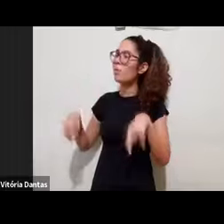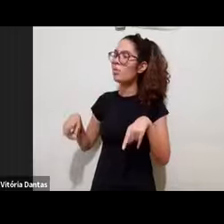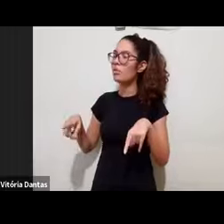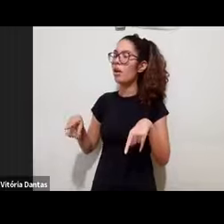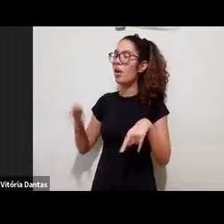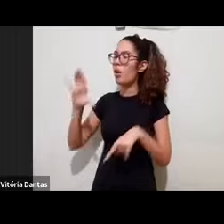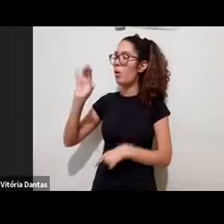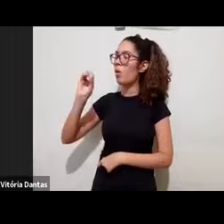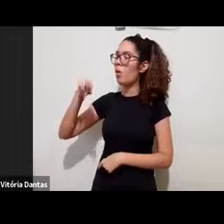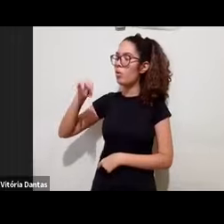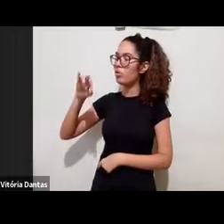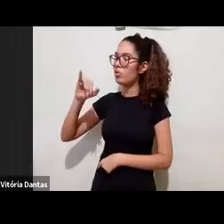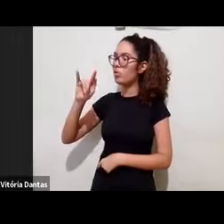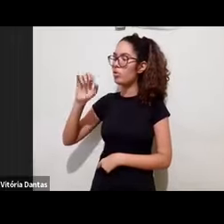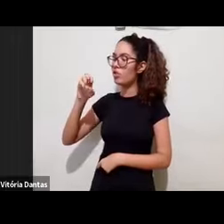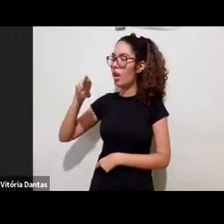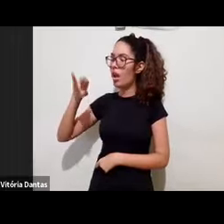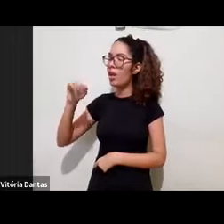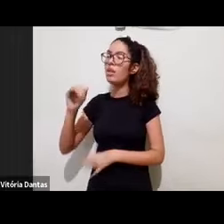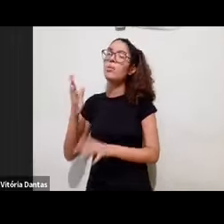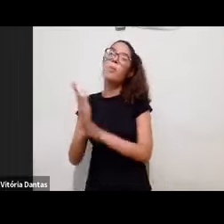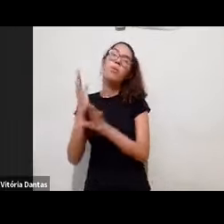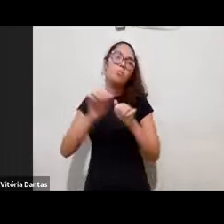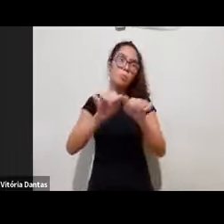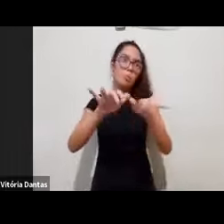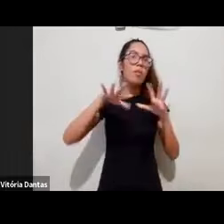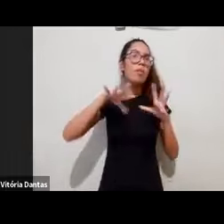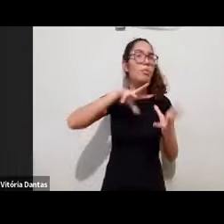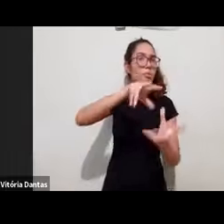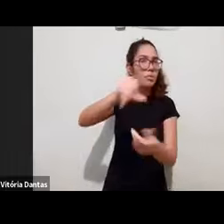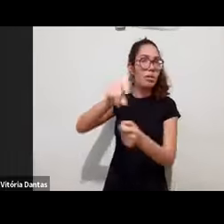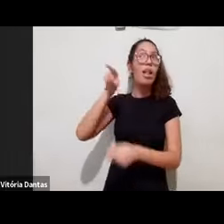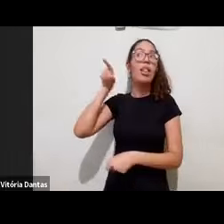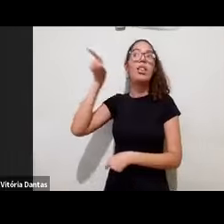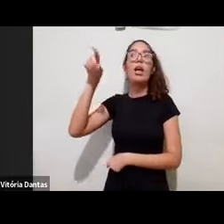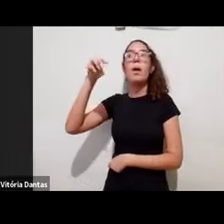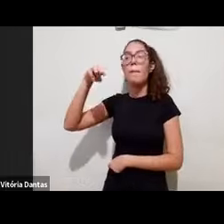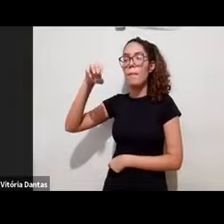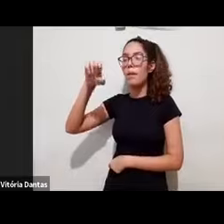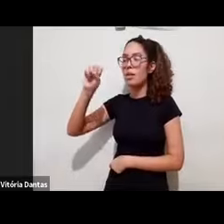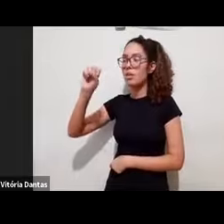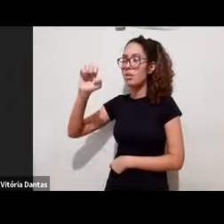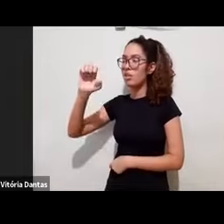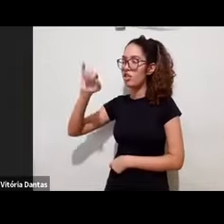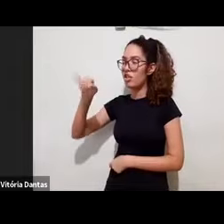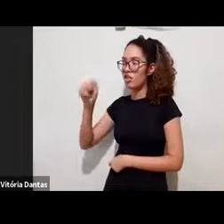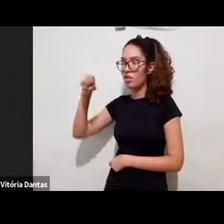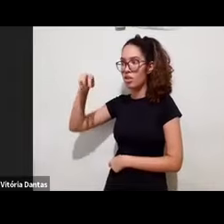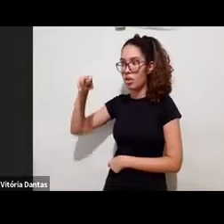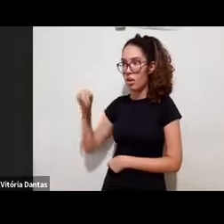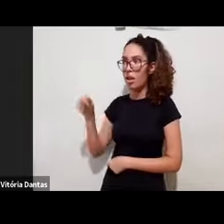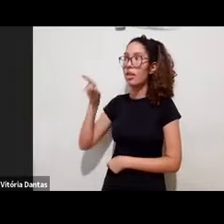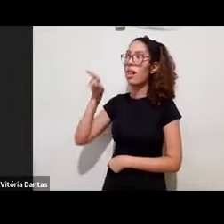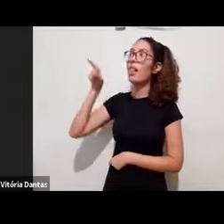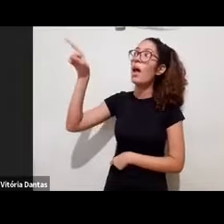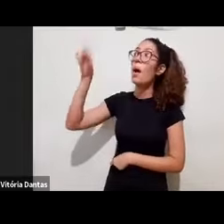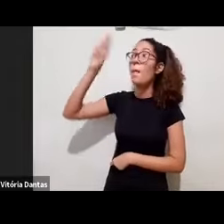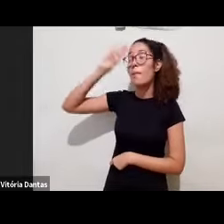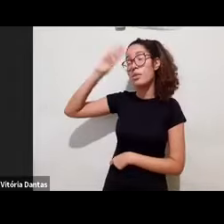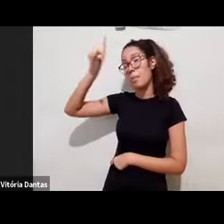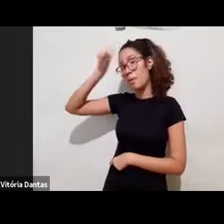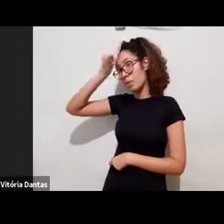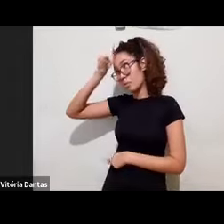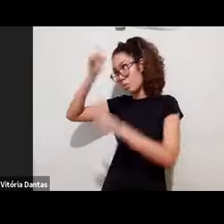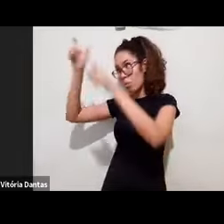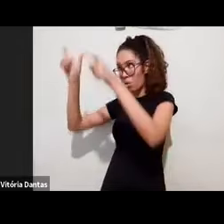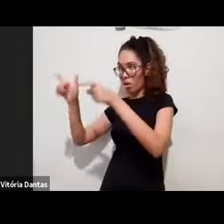Covid. E lá no Hospital Mental de Messejana, que é o principal hospital psiquiátrico, né, do Estado, nós agora